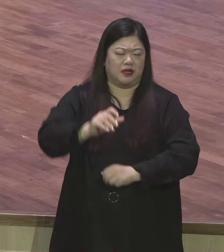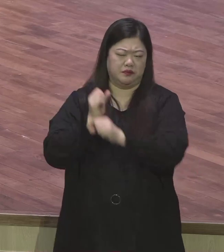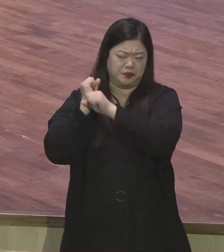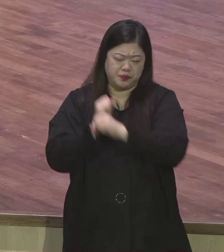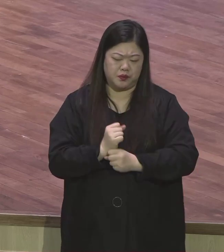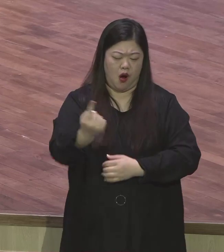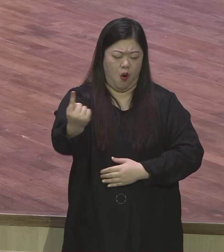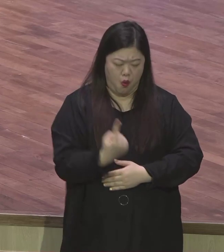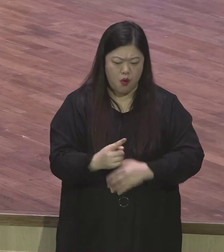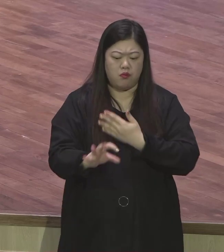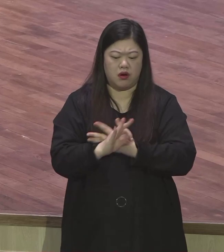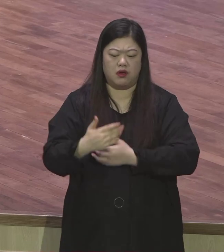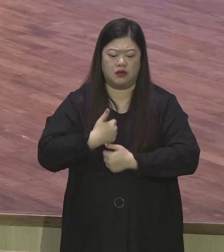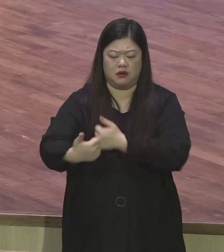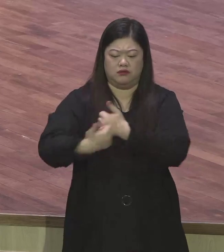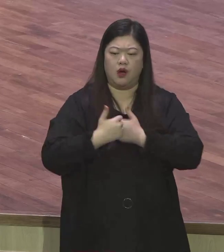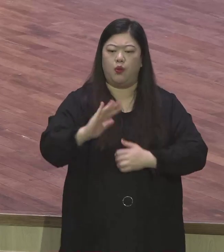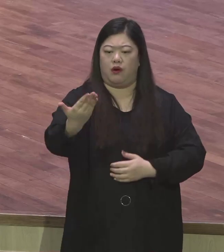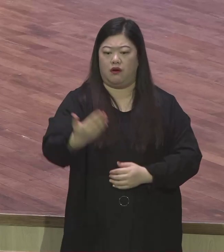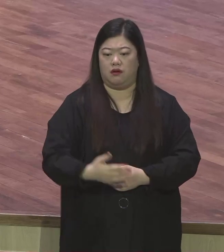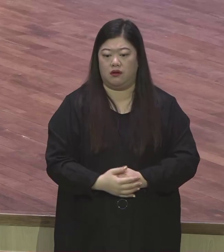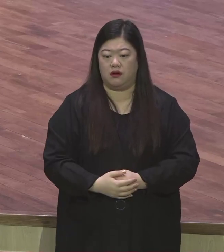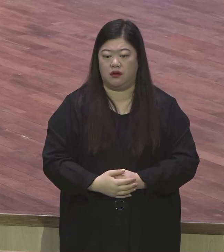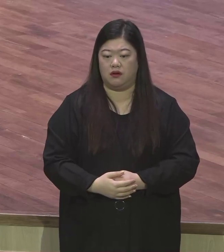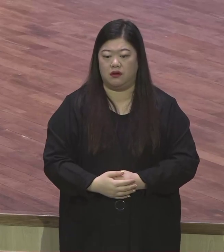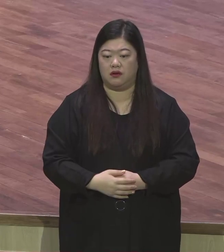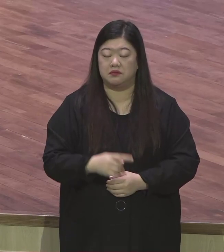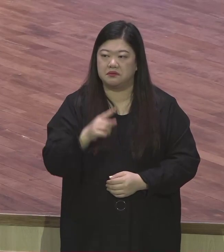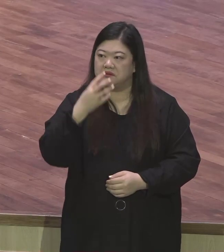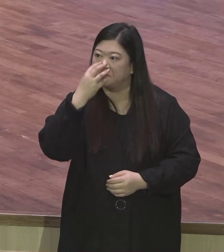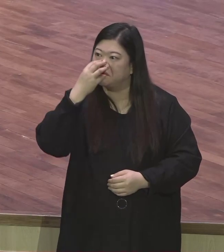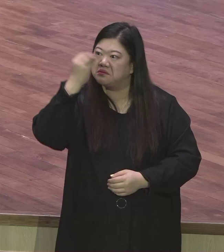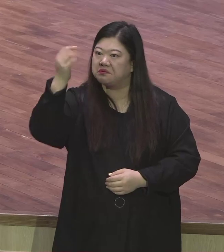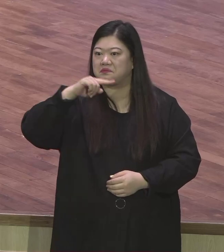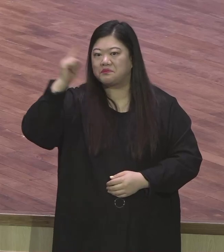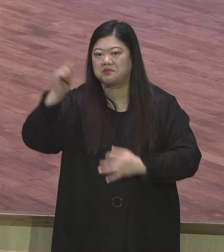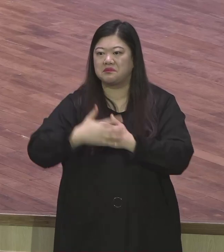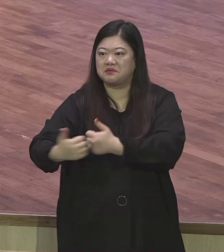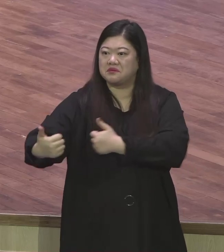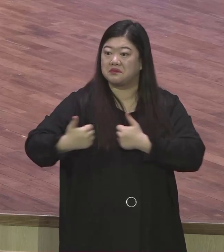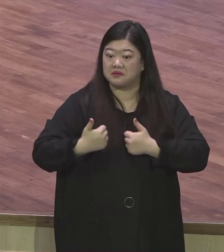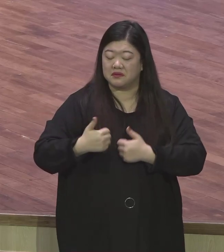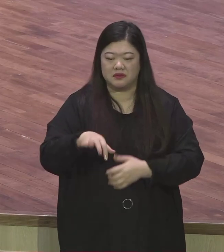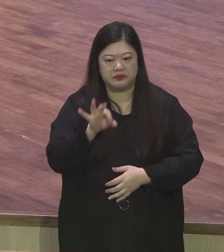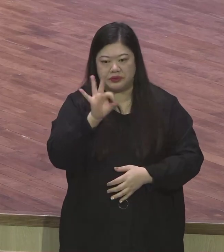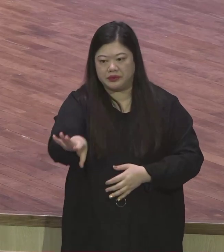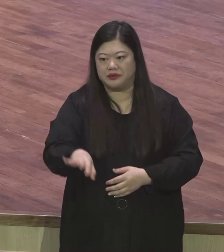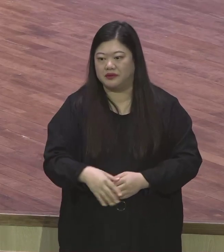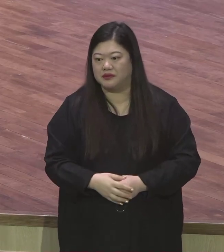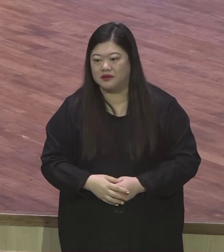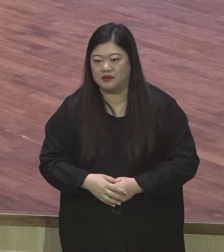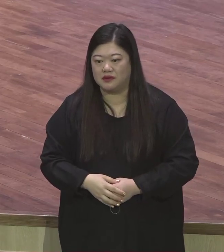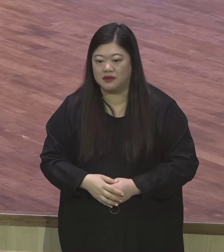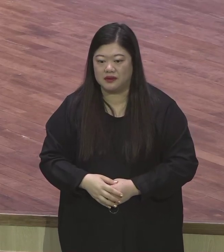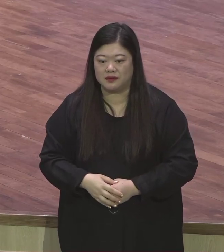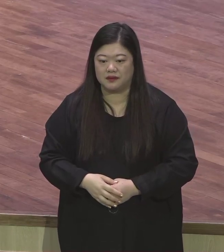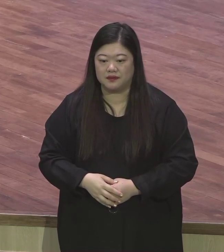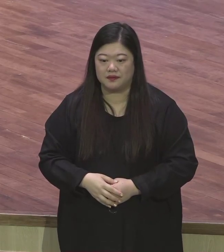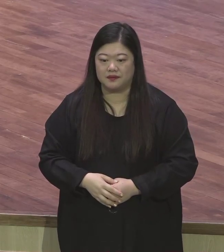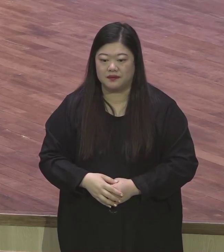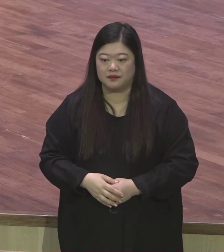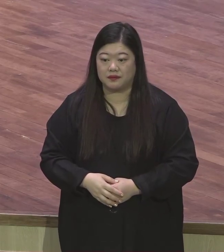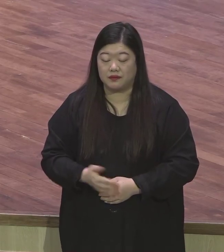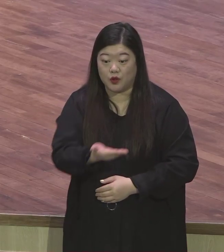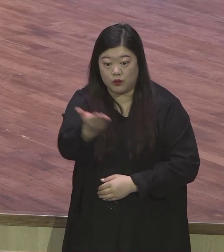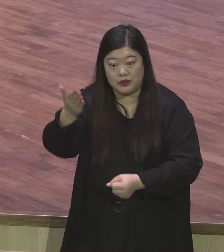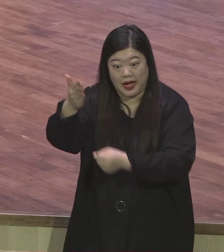것이니라. 나는 내려놓고 대신 십자가를 지라는 것입니다. 하나님의 영광을 위하여 살기를